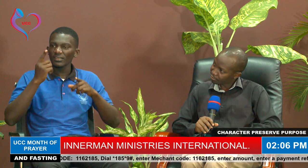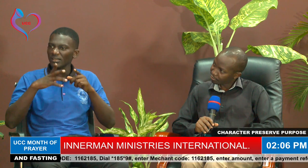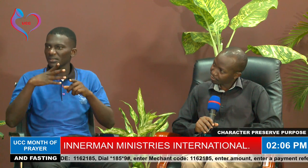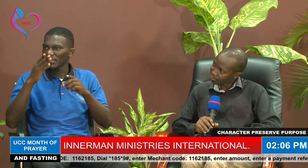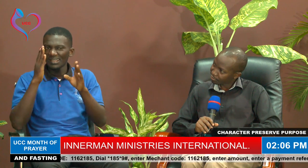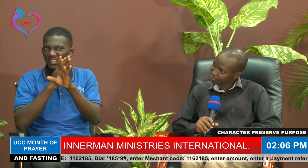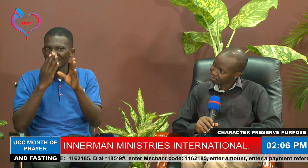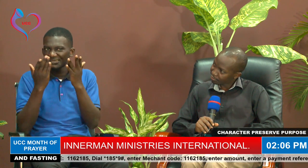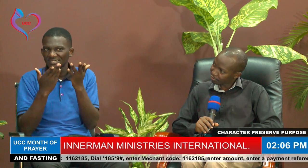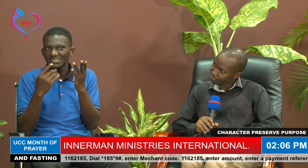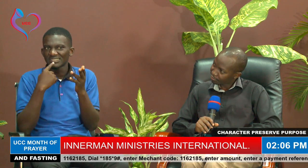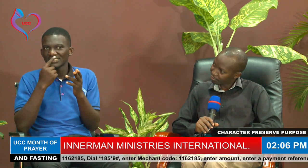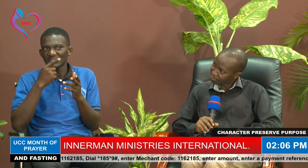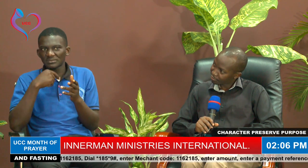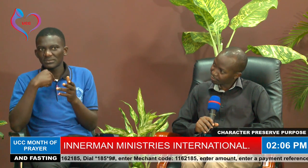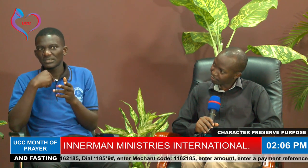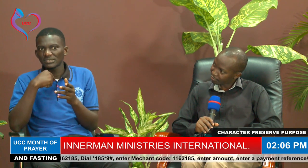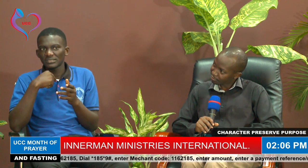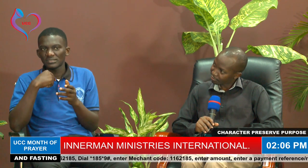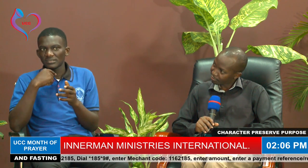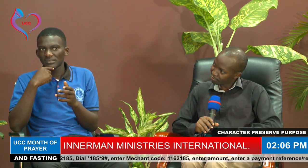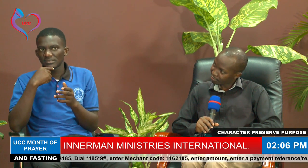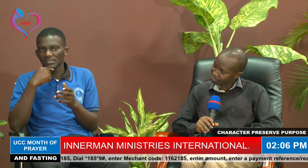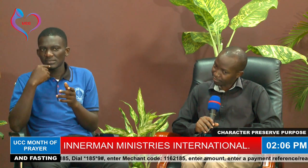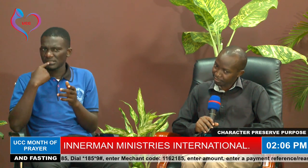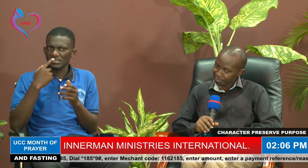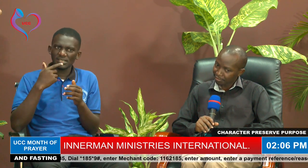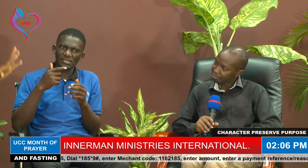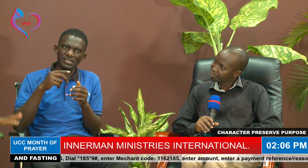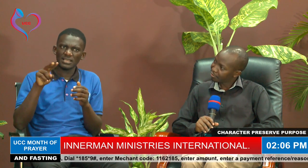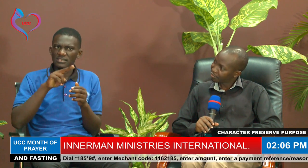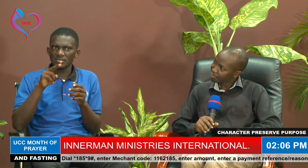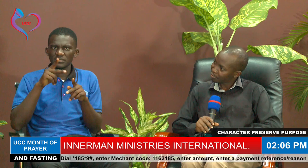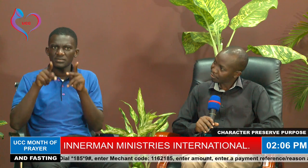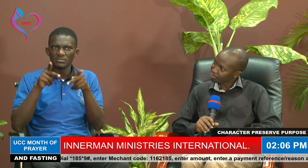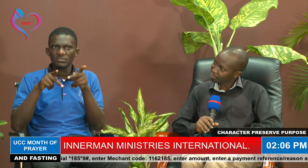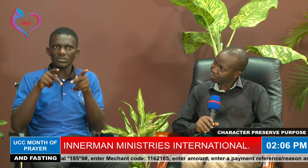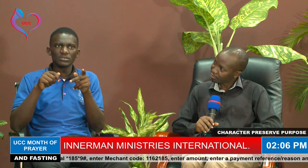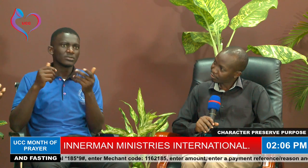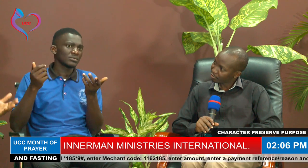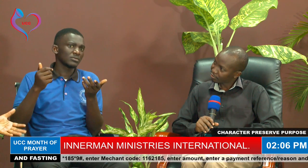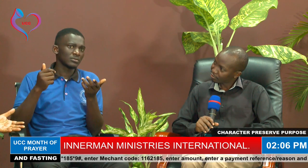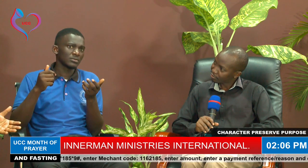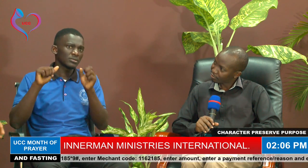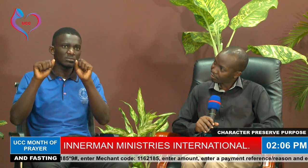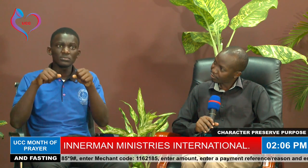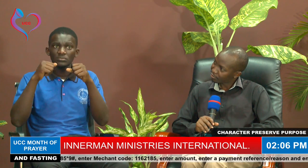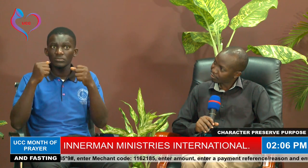kalinga mbanti. Let me talk as people say. Same fuma zimomani. I cannot run away from that. Ero jakuli yam